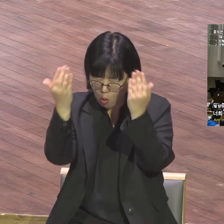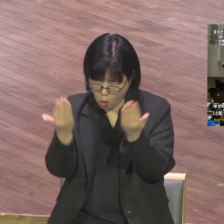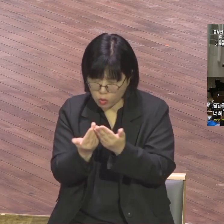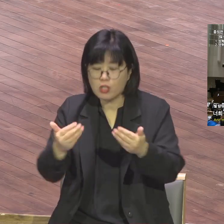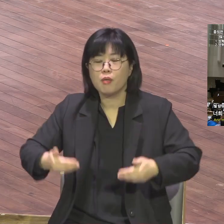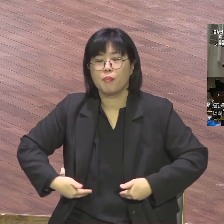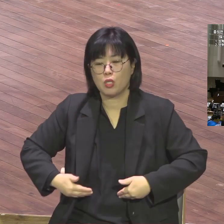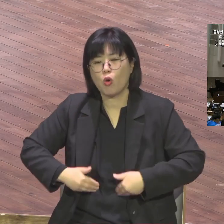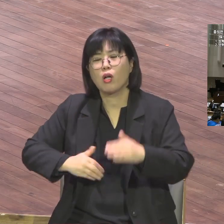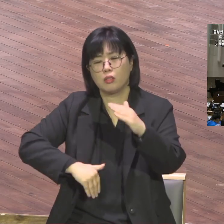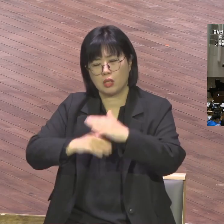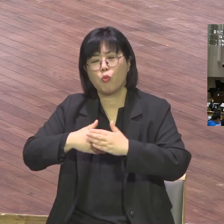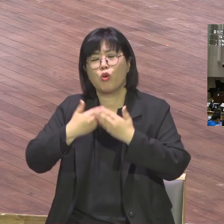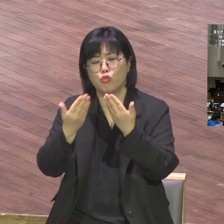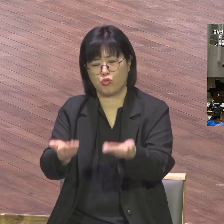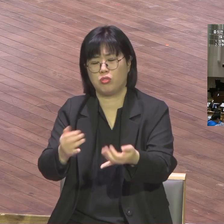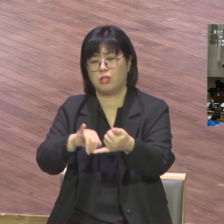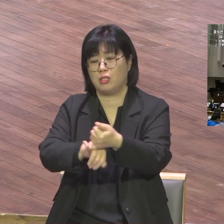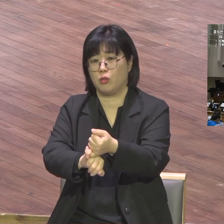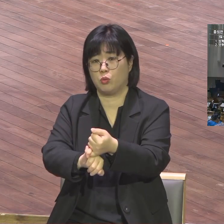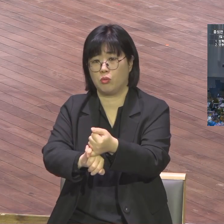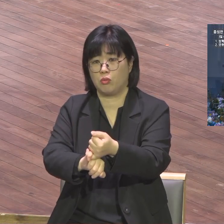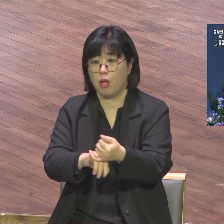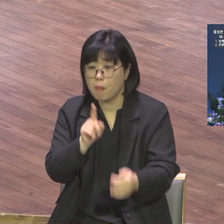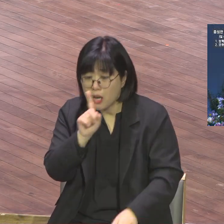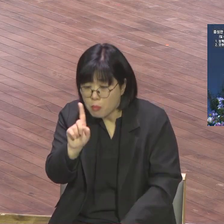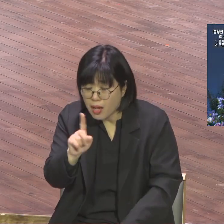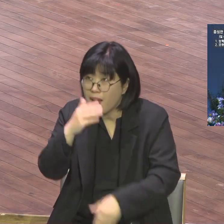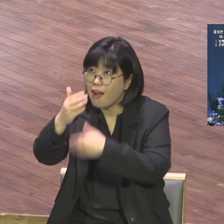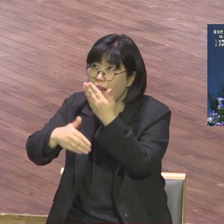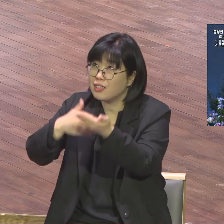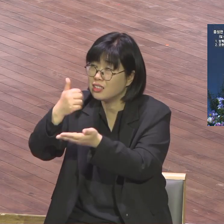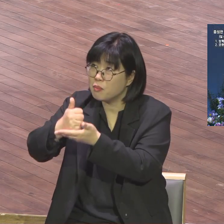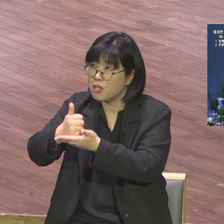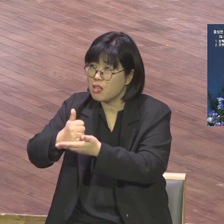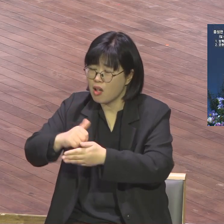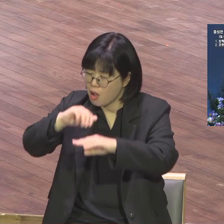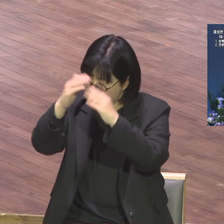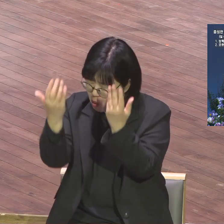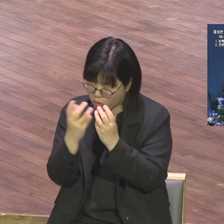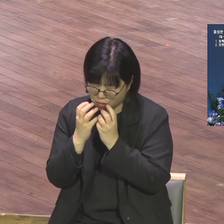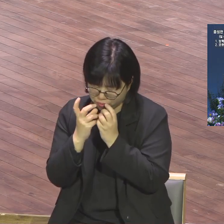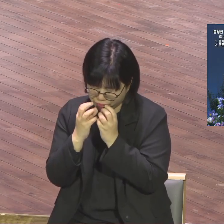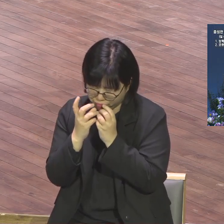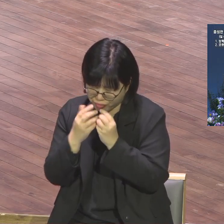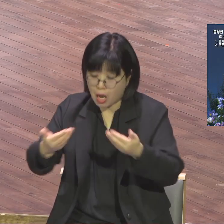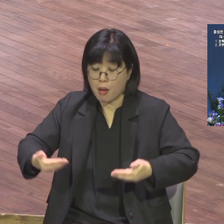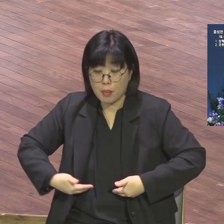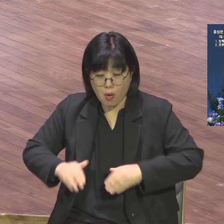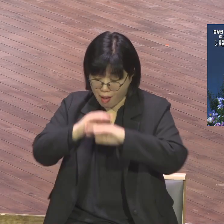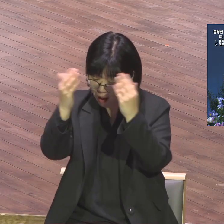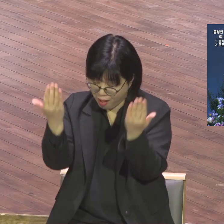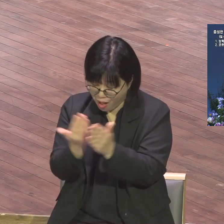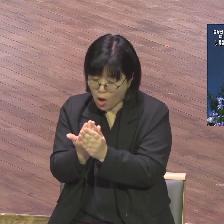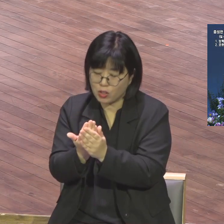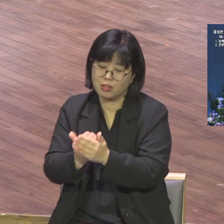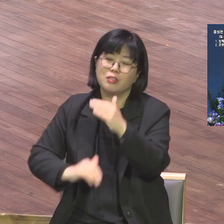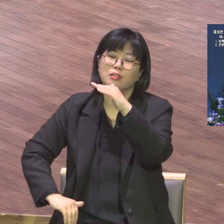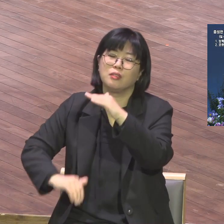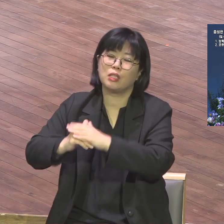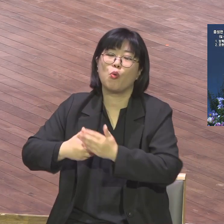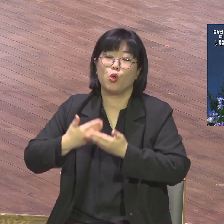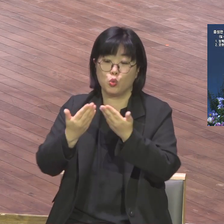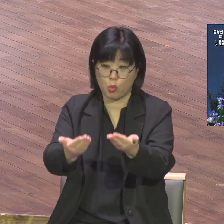채우시리라. 쓸 것 다 채워주시겠다. 하나님은 우리의 모든 쓸 것을 그것도